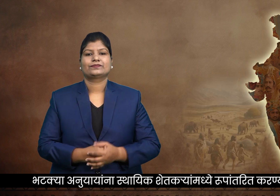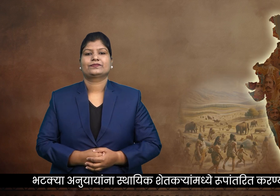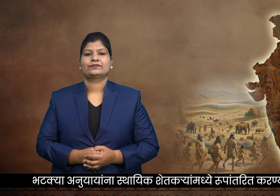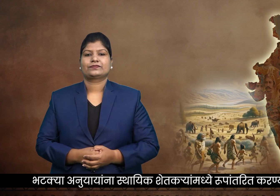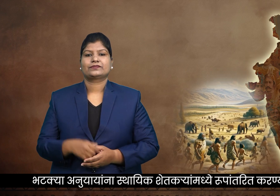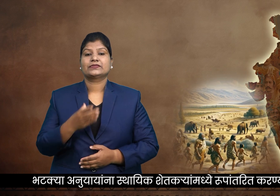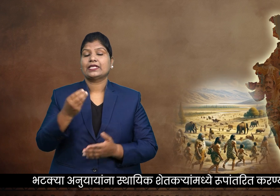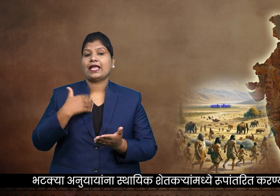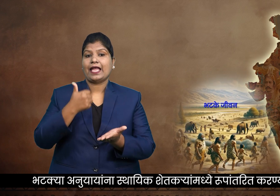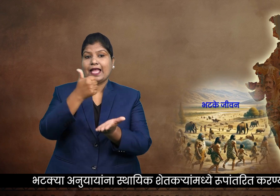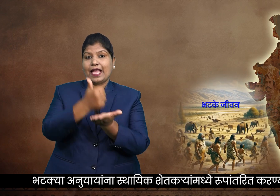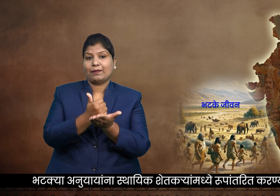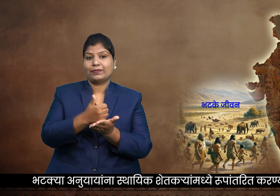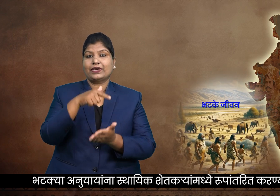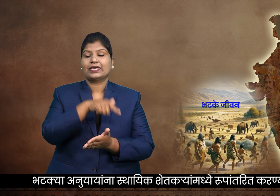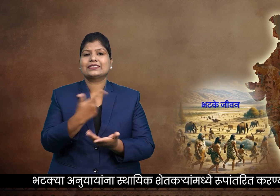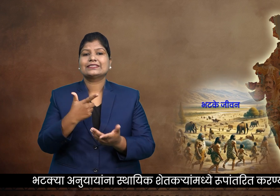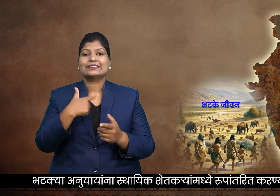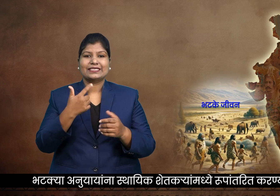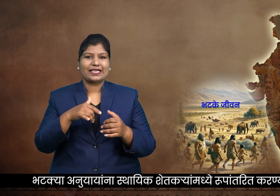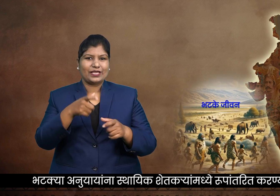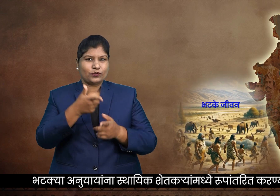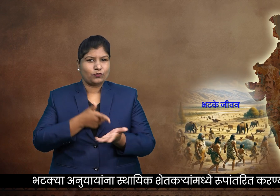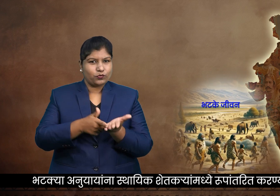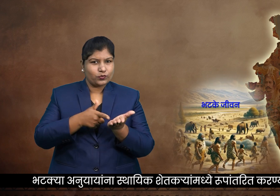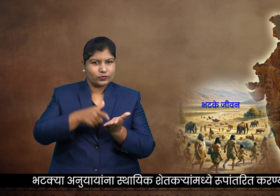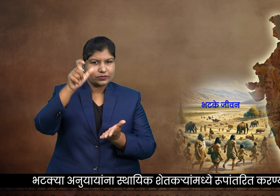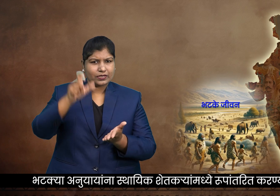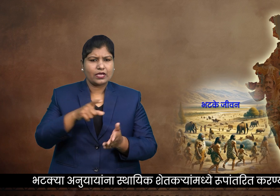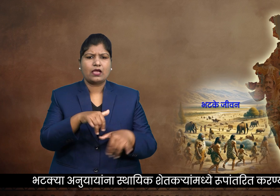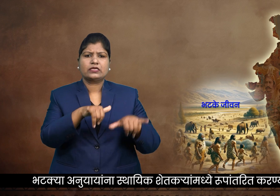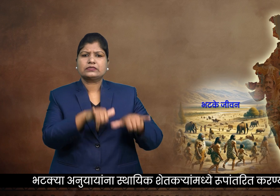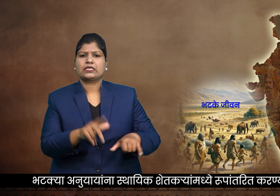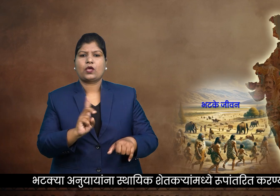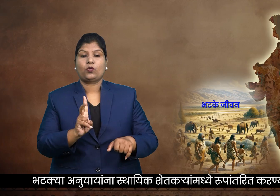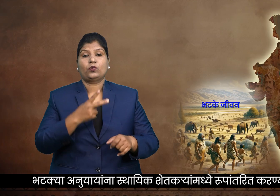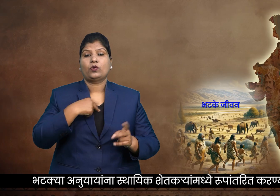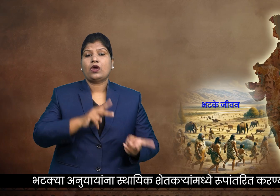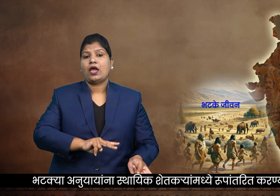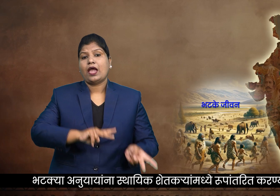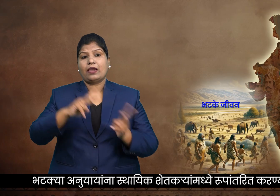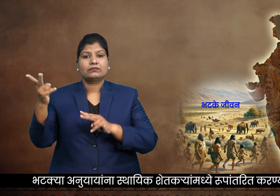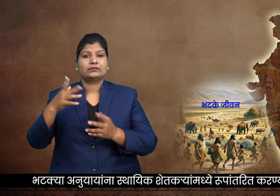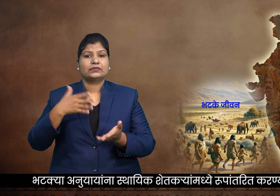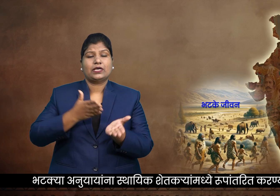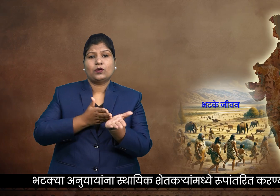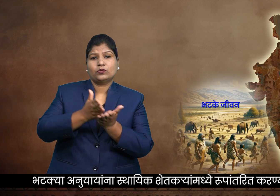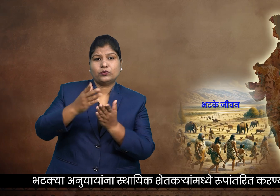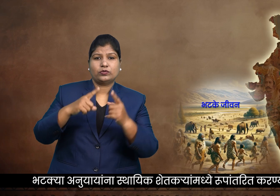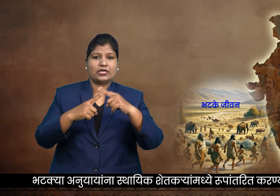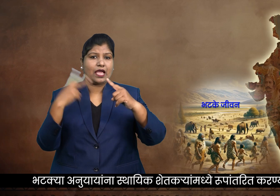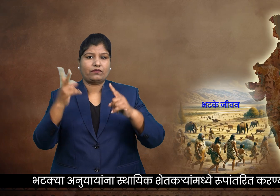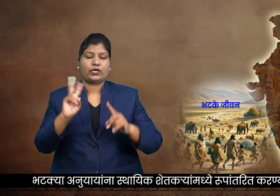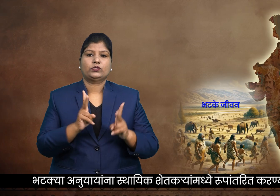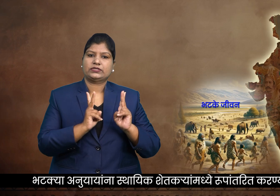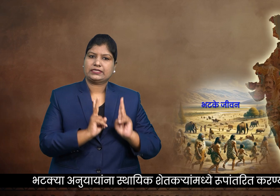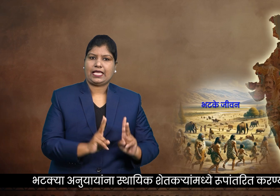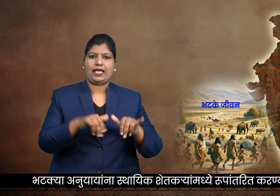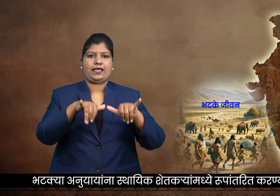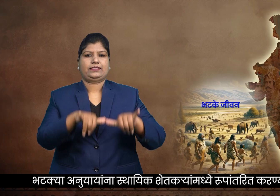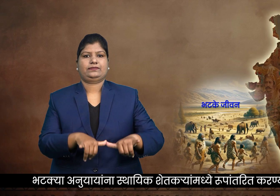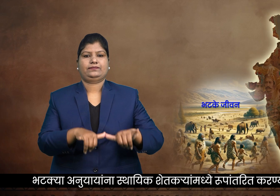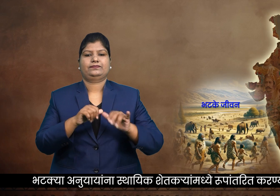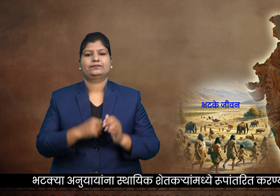त्यांच्या भटक्या अनुयायांना स्थायिक शेतक यामध्ये रूपांतरित करण्यास मदत